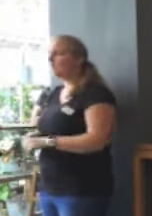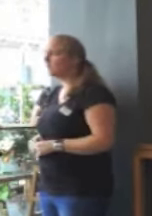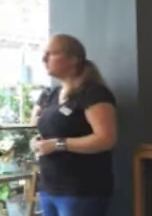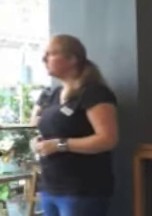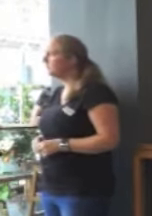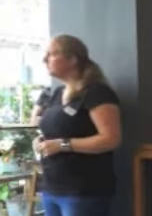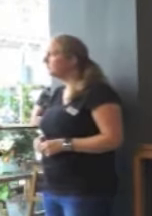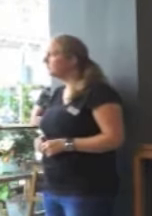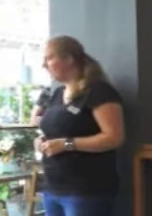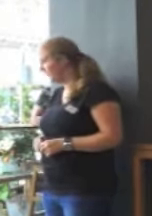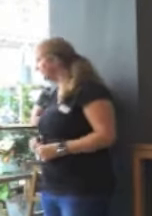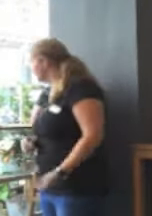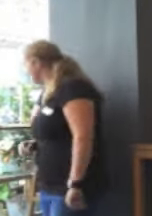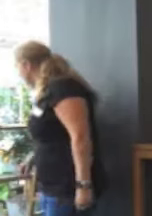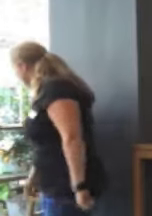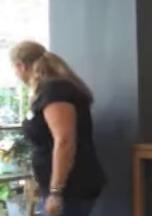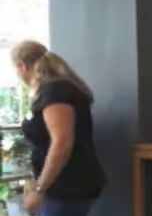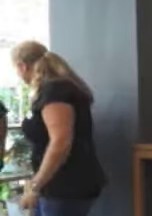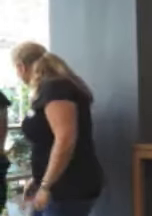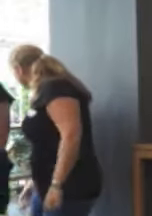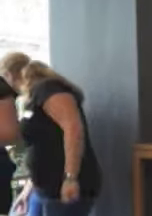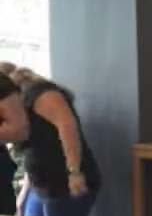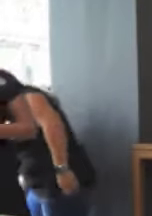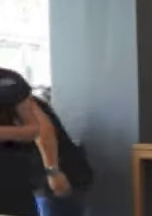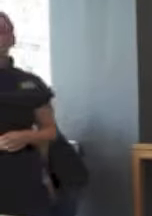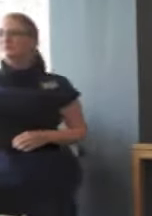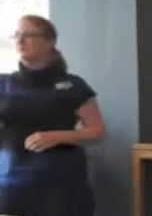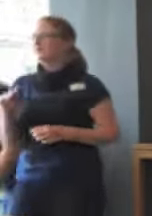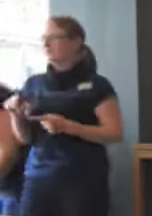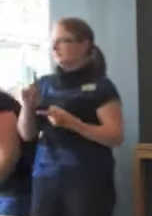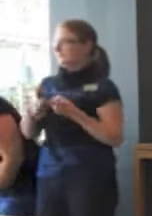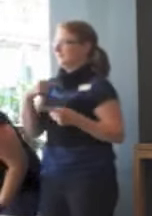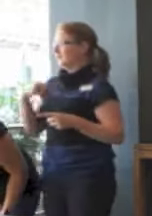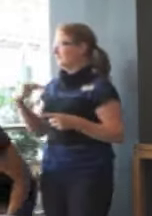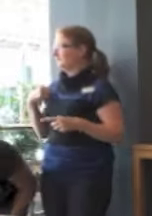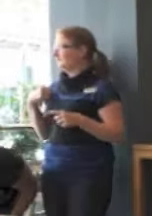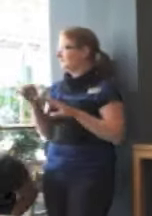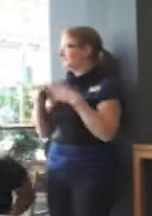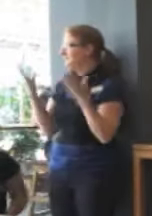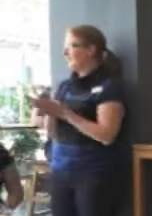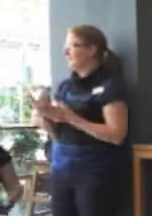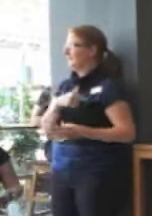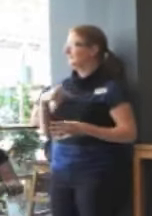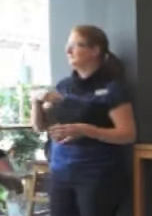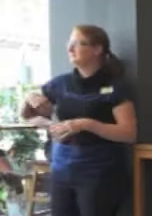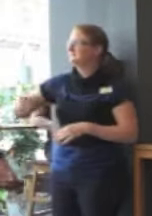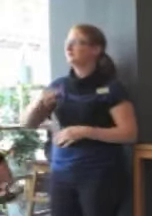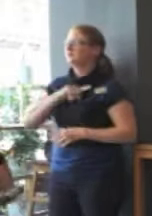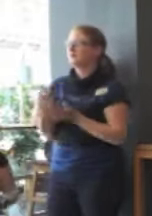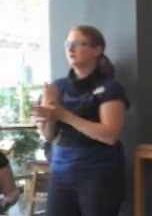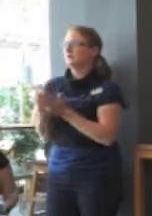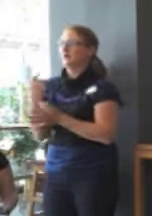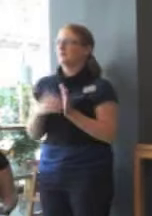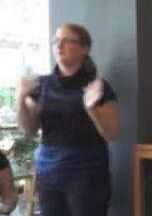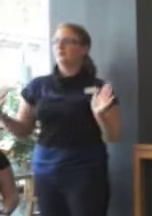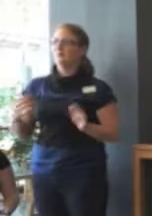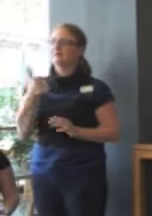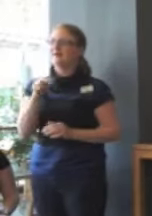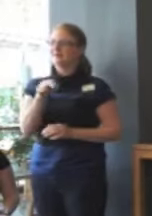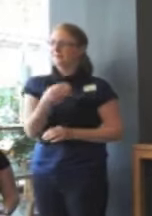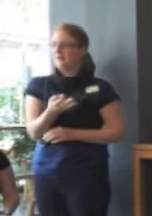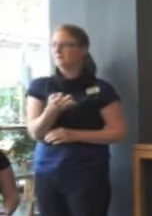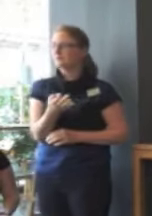exempel när jag har varit och grottat statistiken. Vi är det land i världen som avsätter mest resurser av vår bruttonationalprodukt.